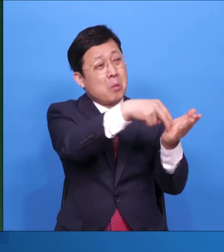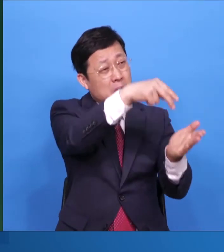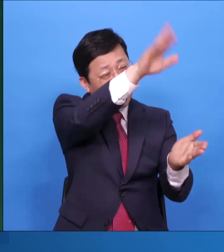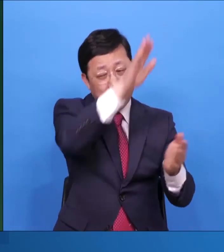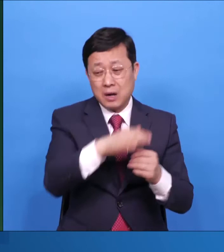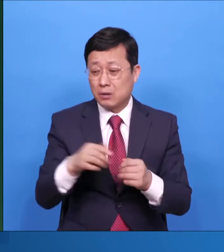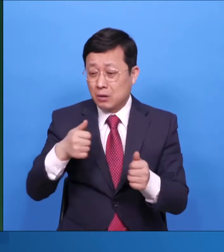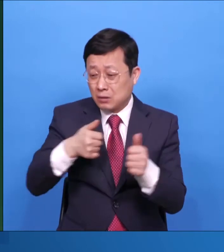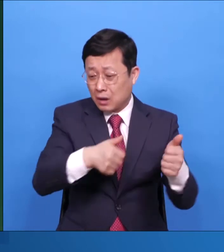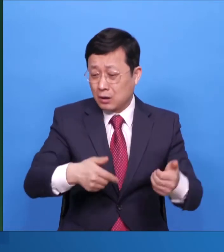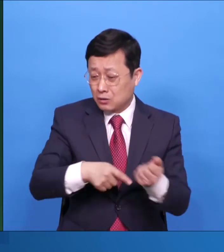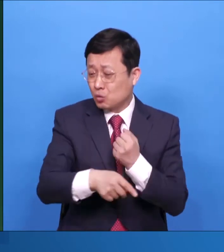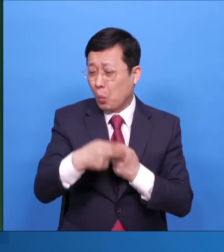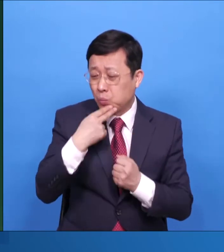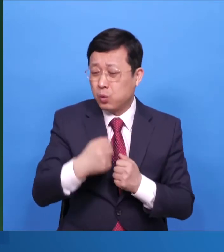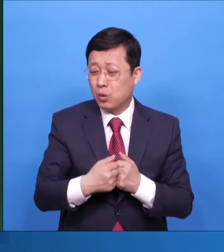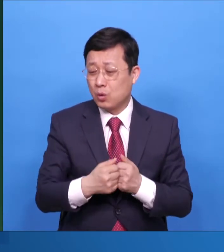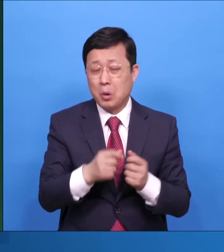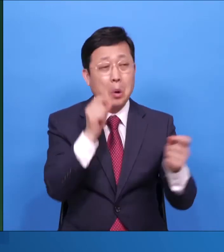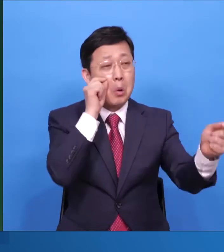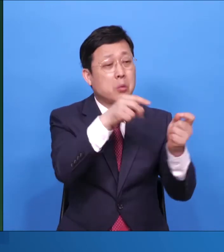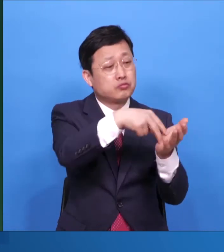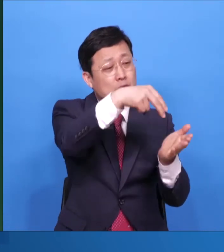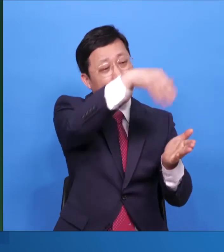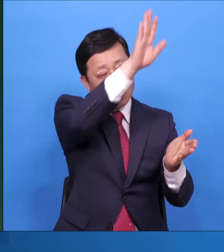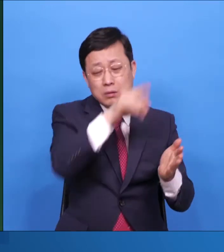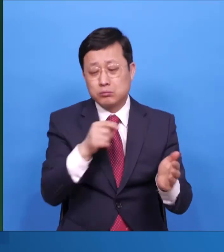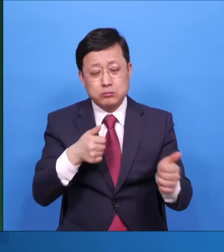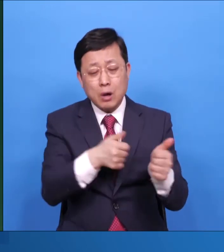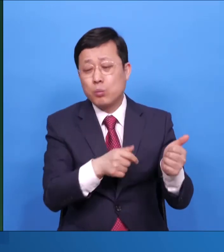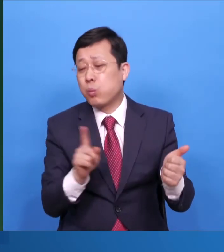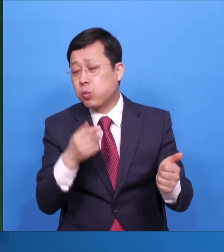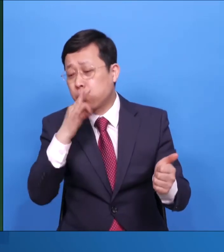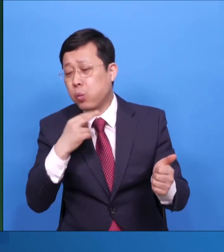hacia el cielo, ya ha acabado todo, no sabes qué ha pasado aquí, le decían todos eso.